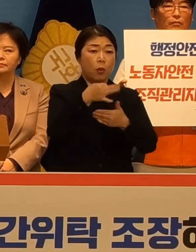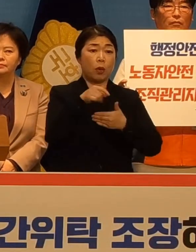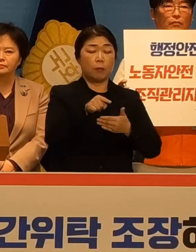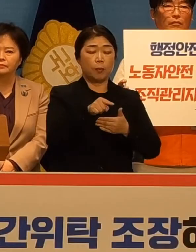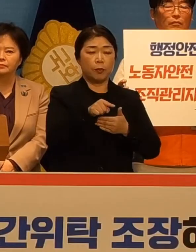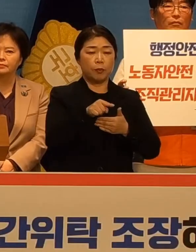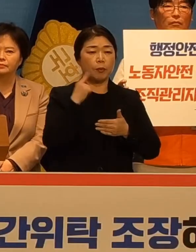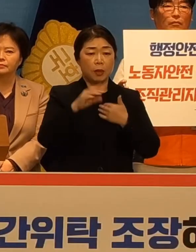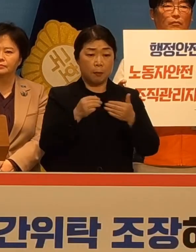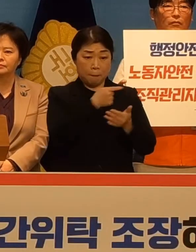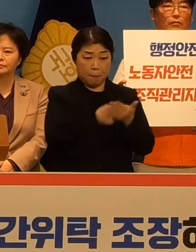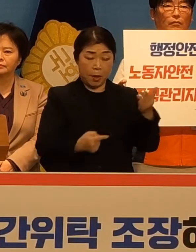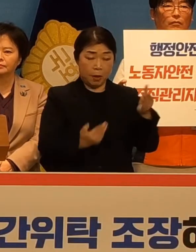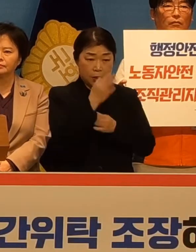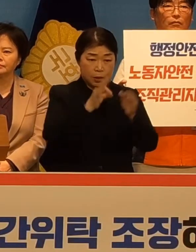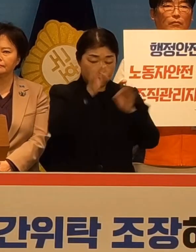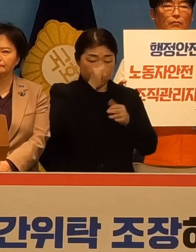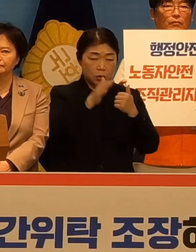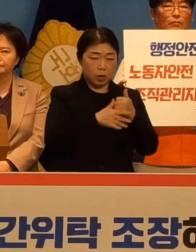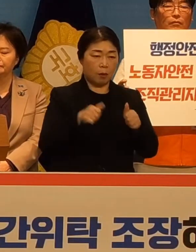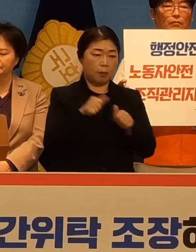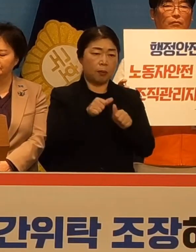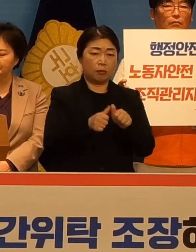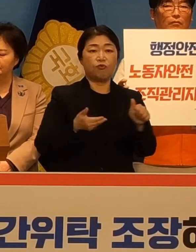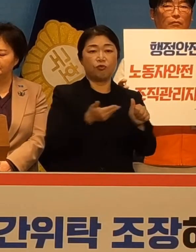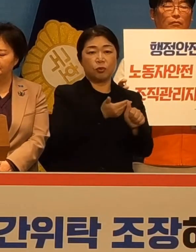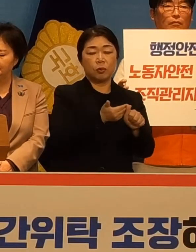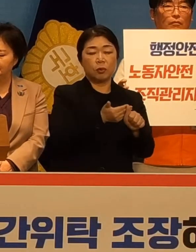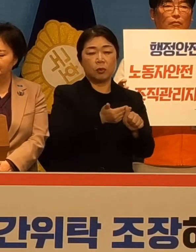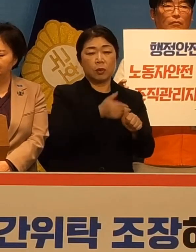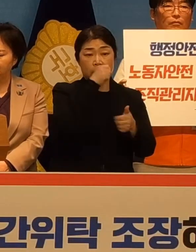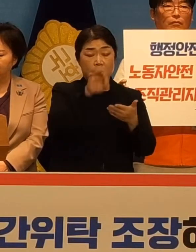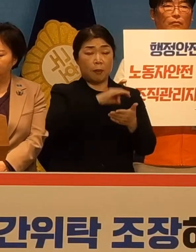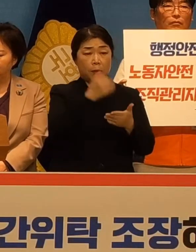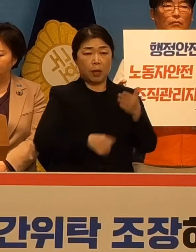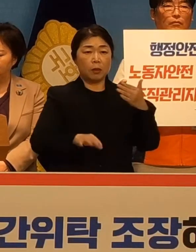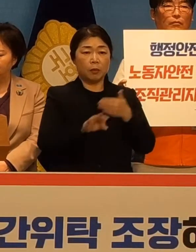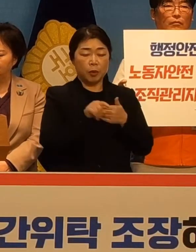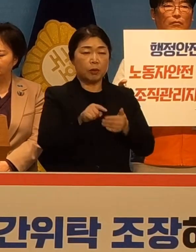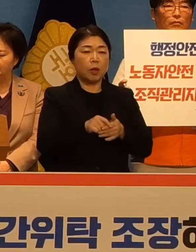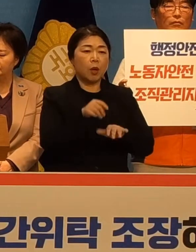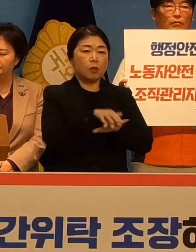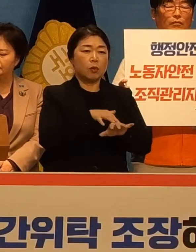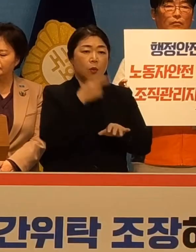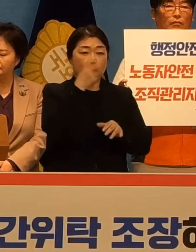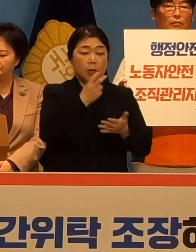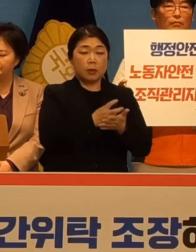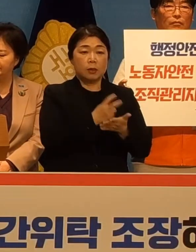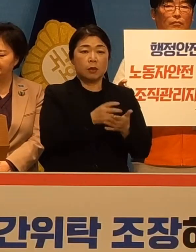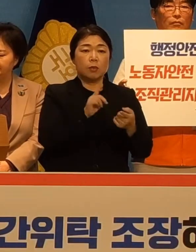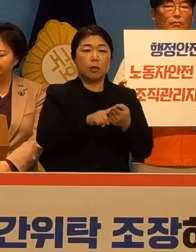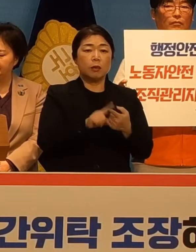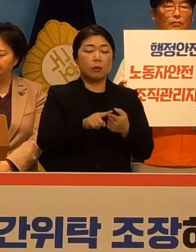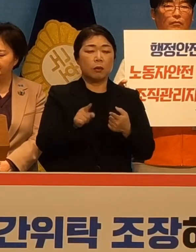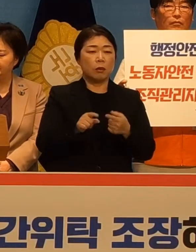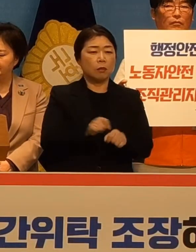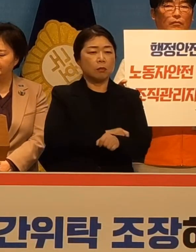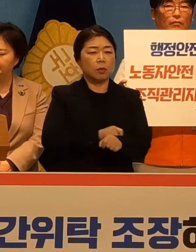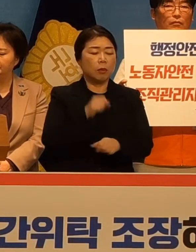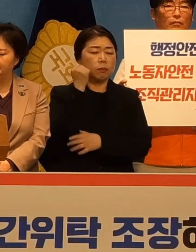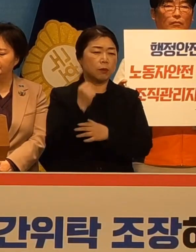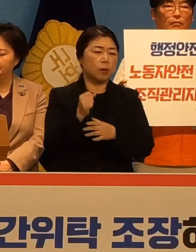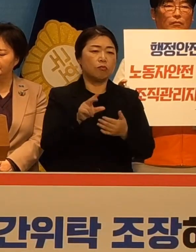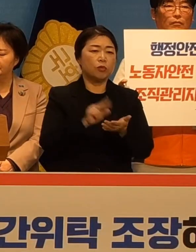페널티 제도는 자율범위 등 그나마 개선조차를 취하는 반면 조직관리 지침에 대해서는